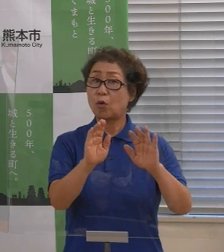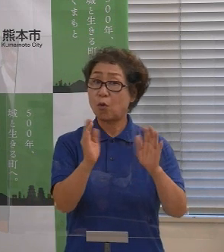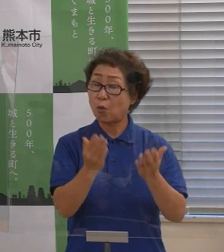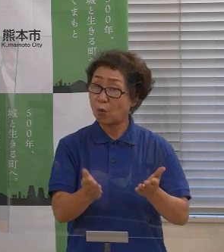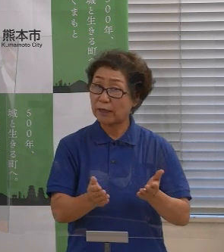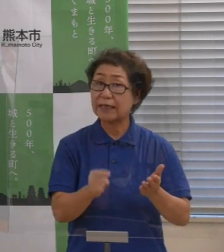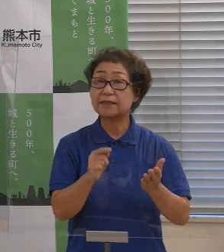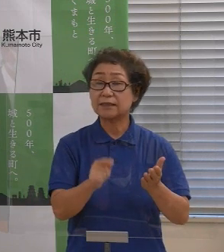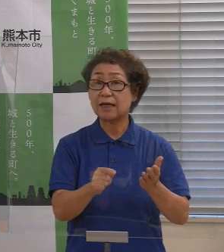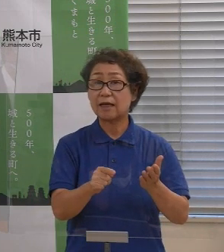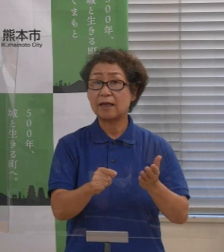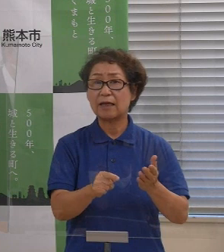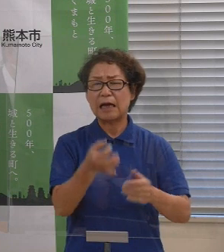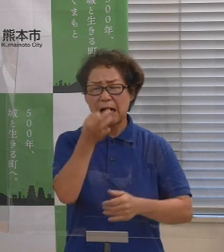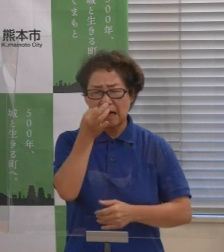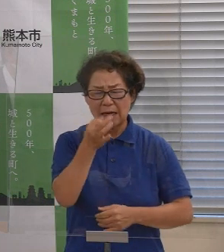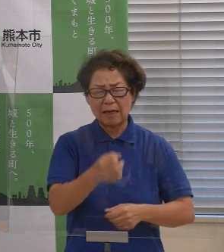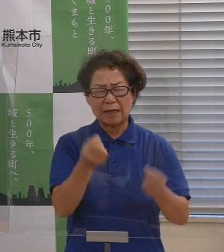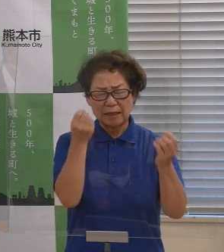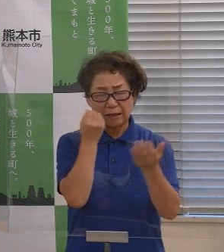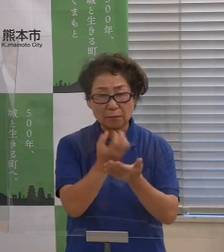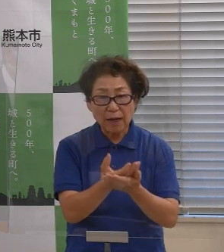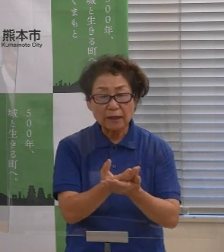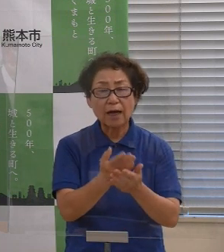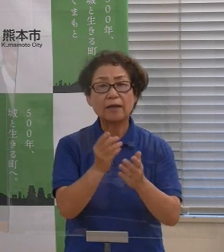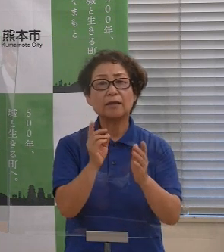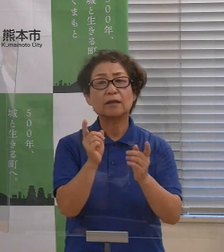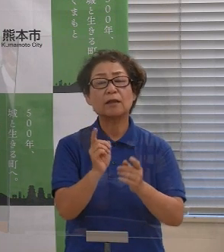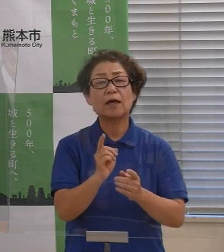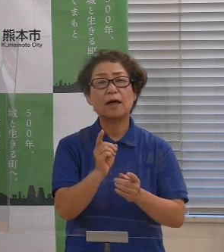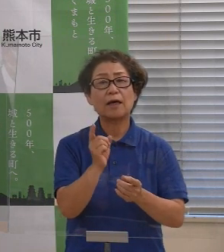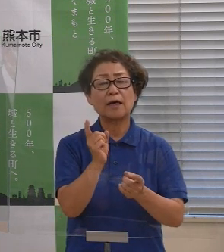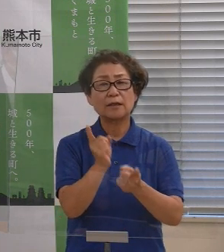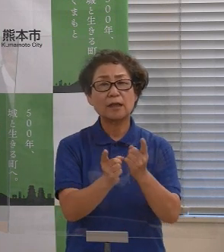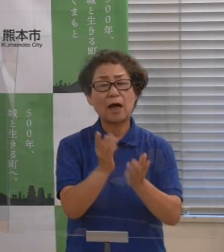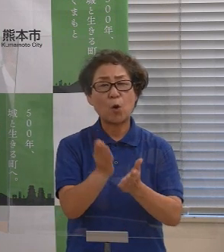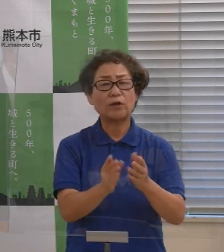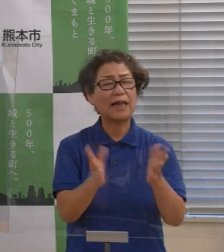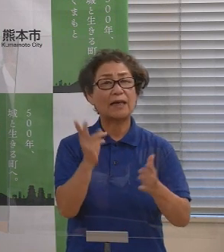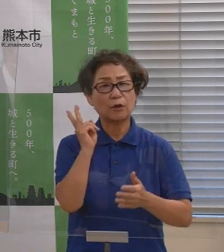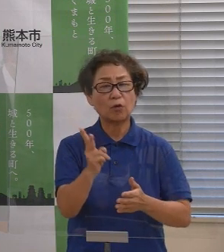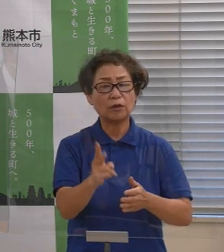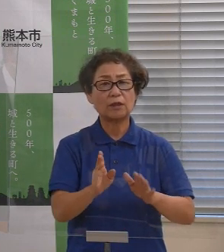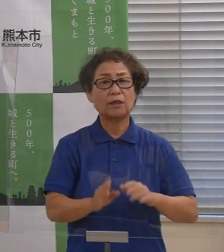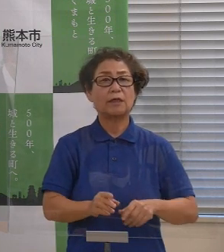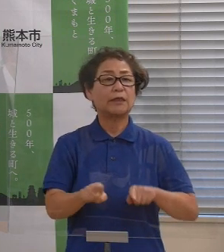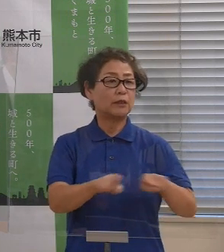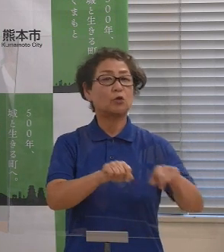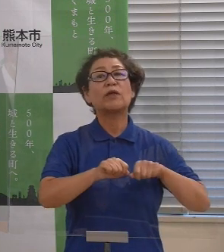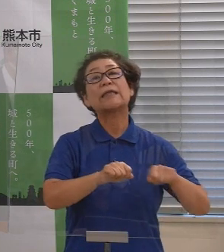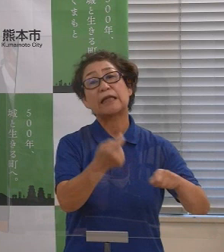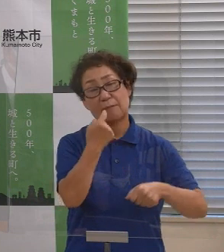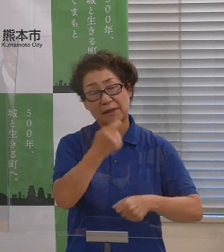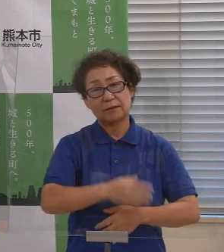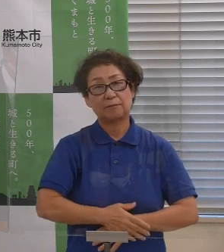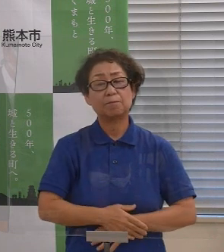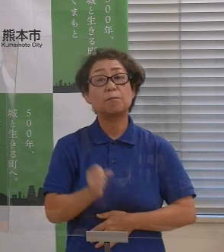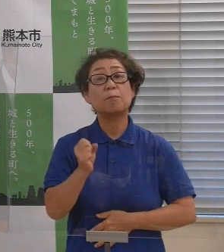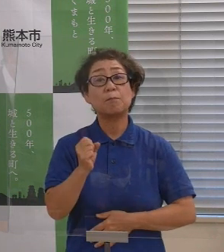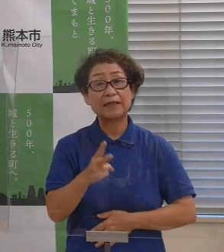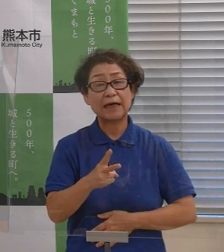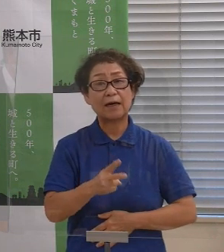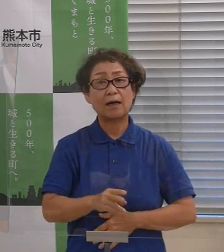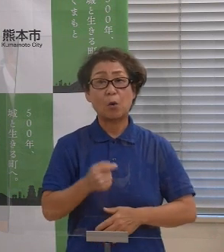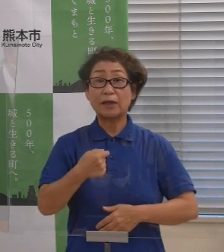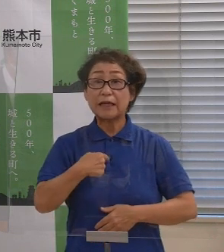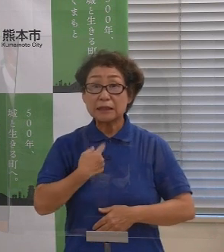ね、誤った対応にならないように私の方からも今指示をしているところでありますし、また私